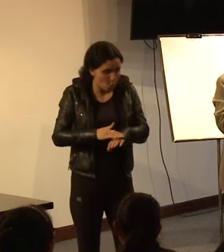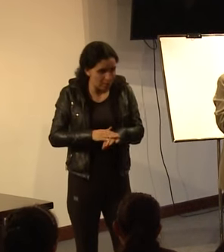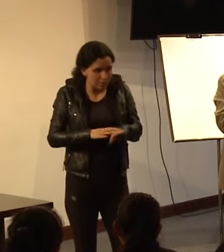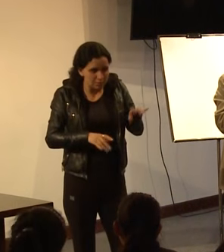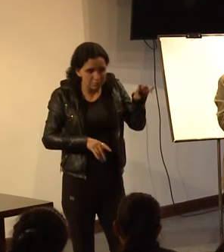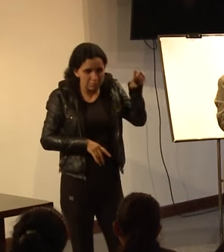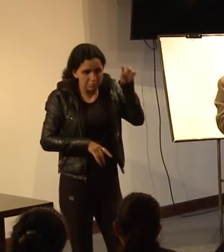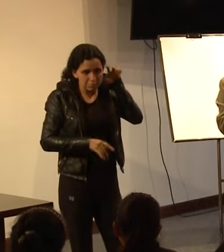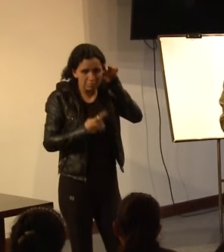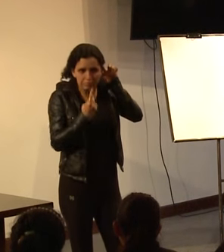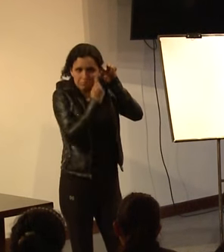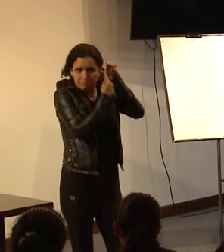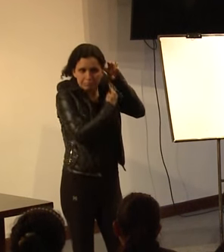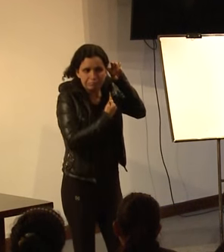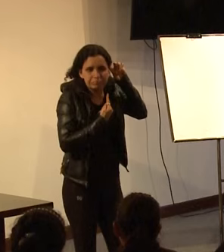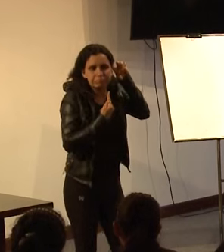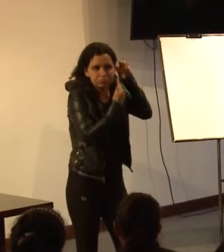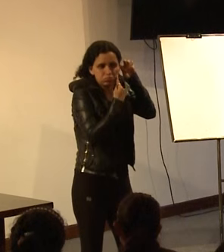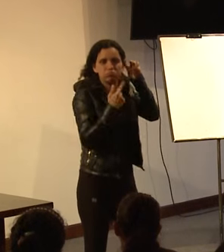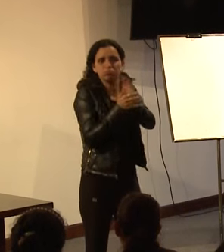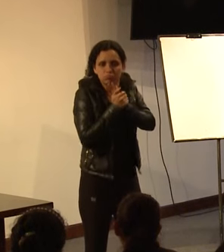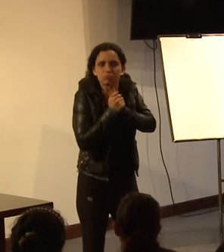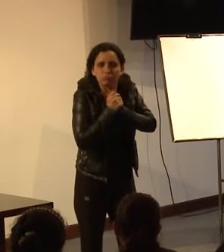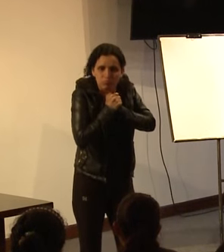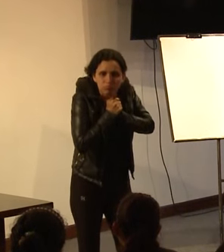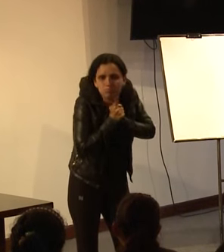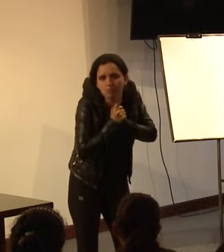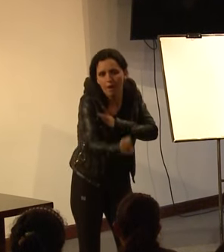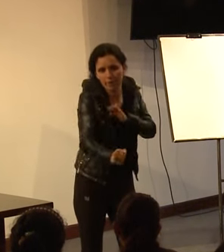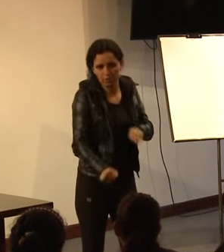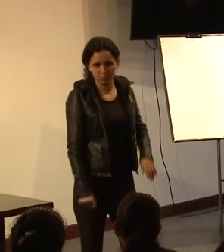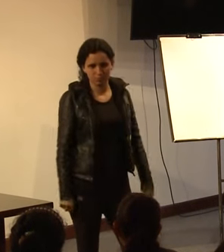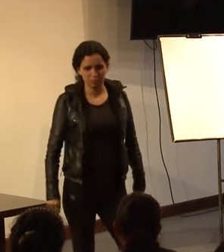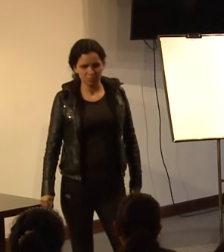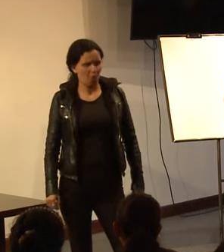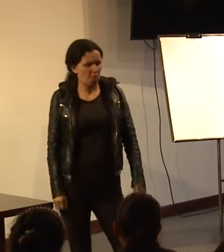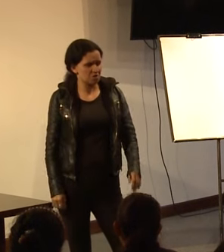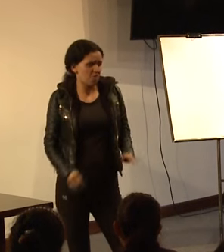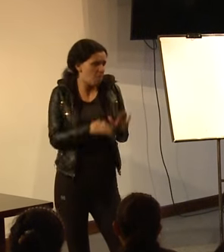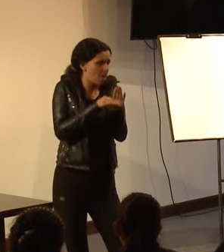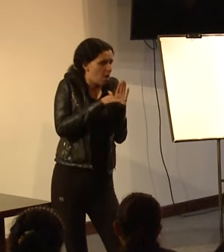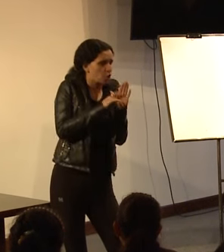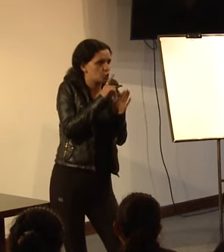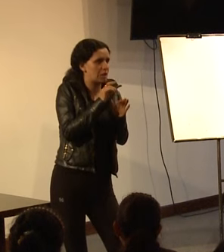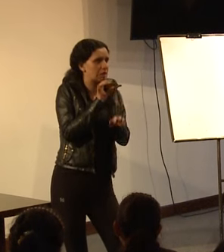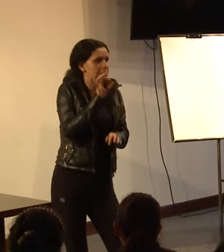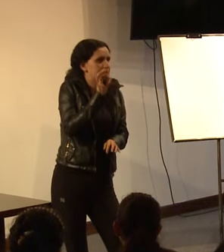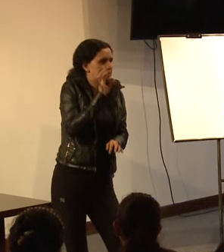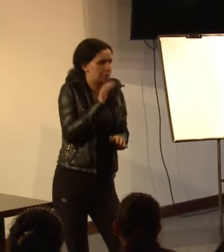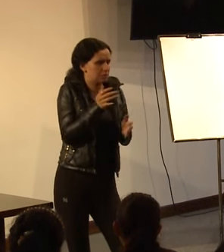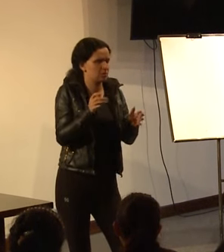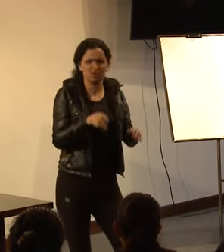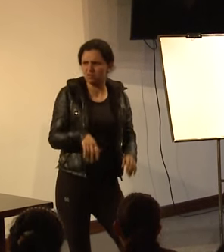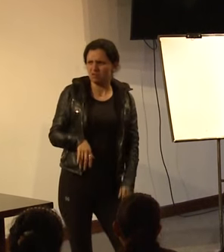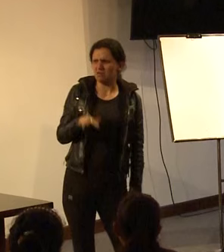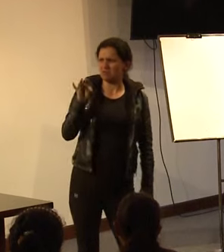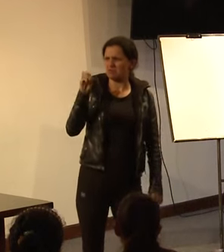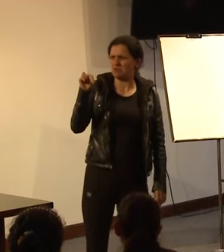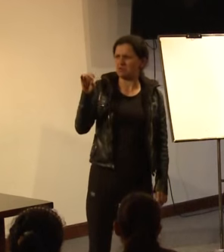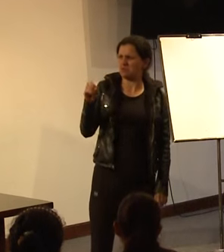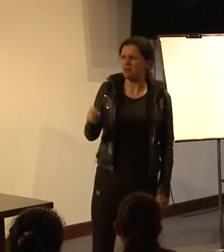desafinado. Yo para que me dé cuenta que tiene que estar bien desafinado. Pero un músico, se bajó medio tono. No, eso está desafinado. ¿Medio tono de qué? Yo no